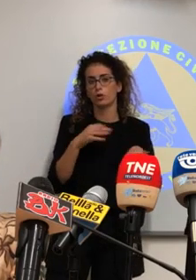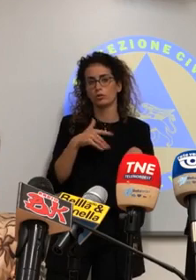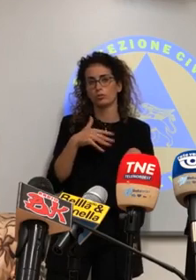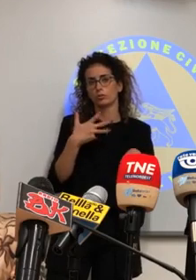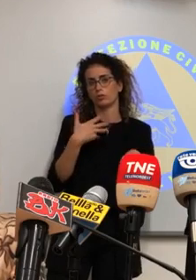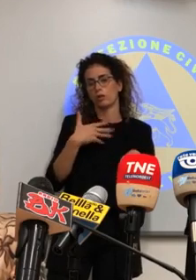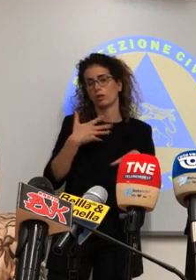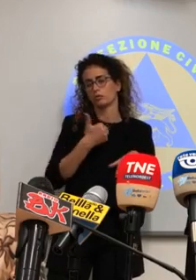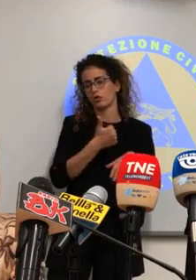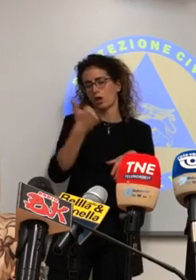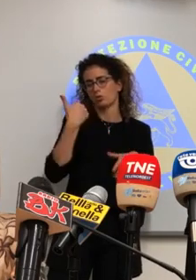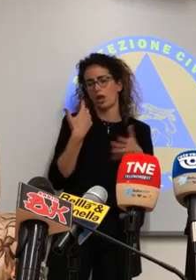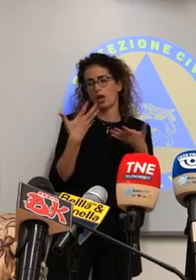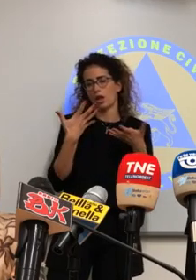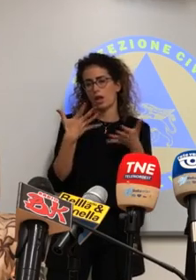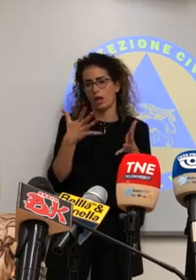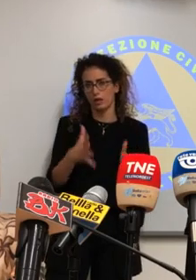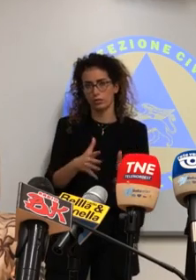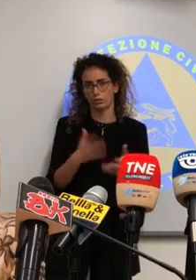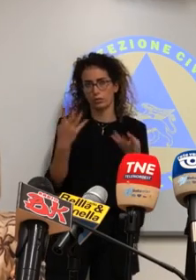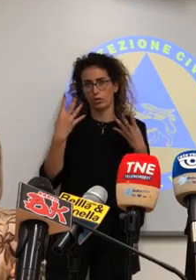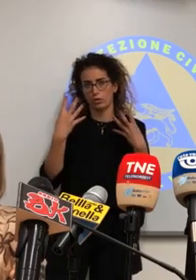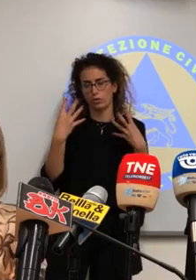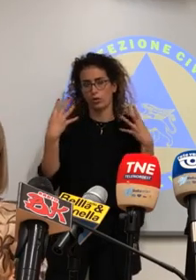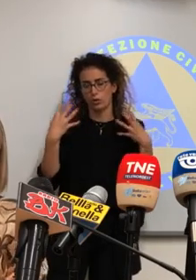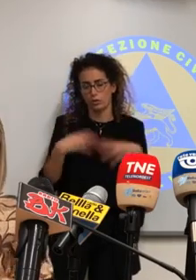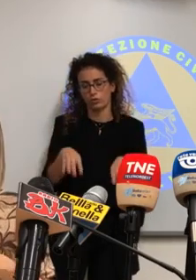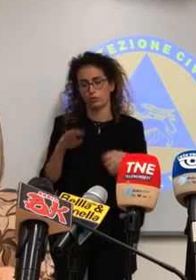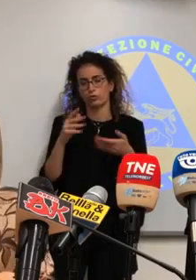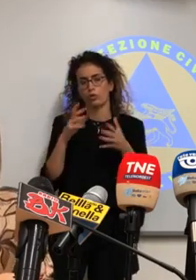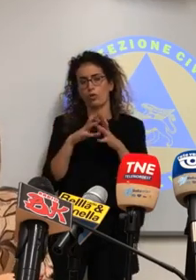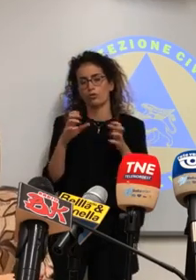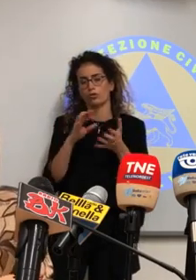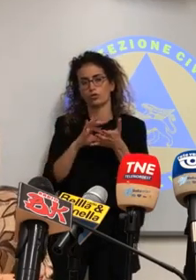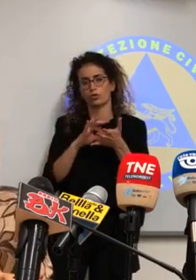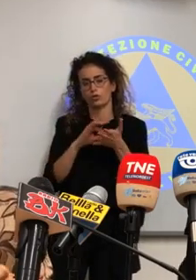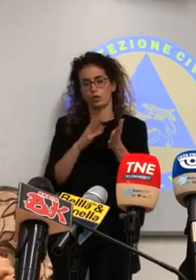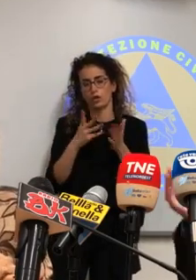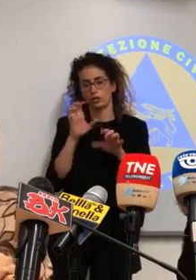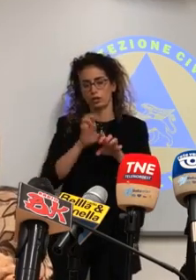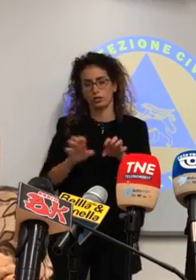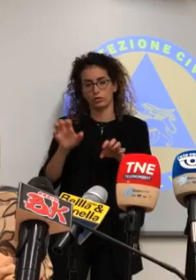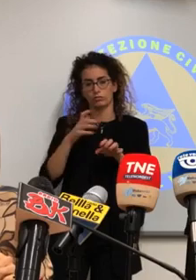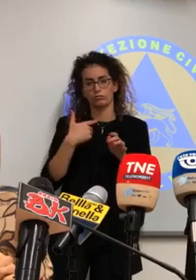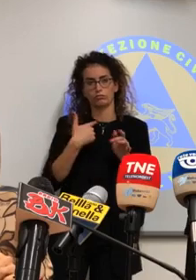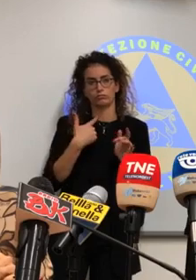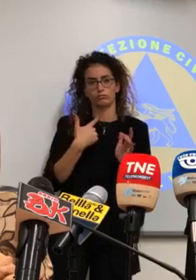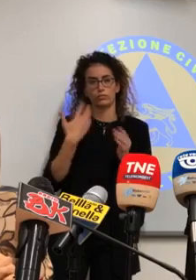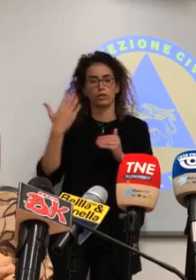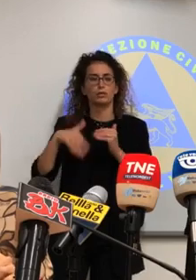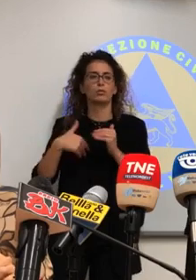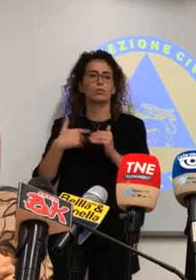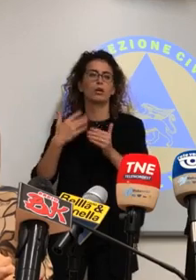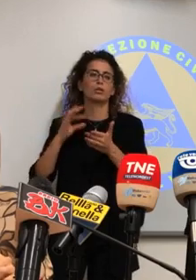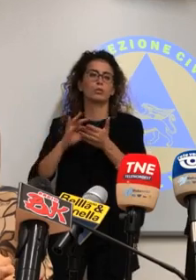questo background, diciamo, di organizzazione con l'ufficio scolastico regionale, e continuerà fino alla fine della